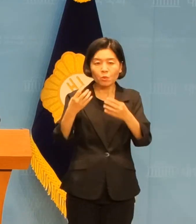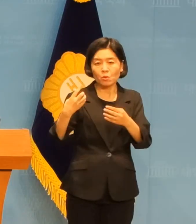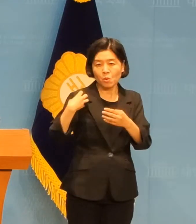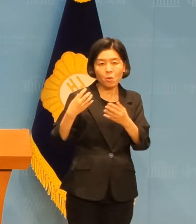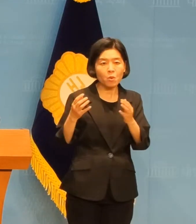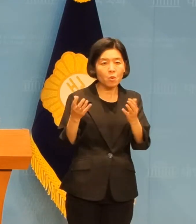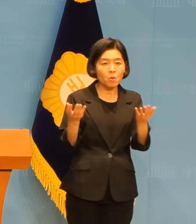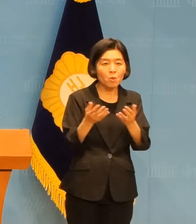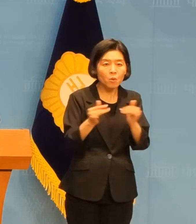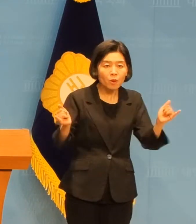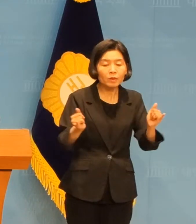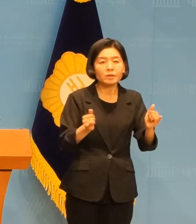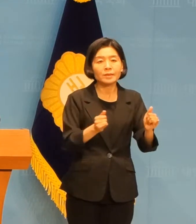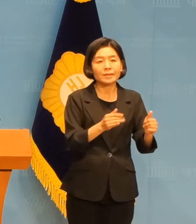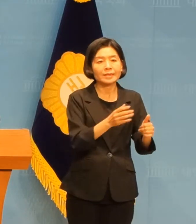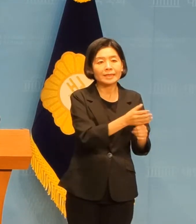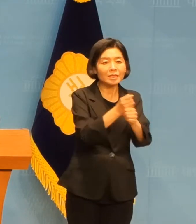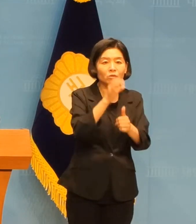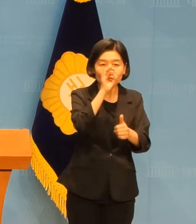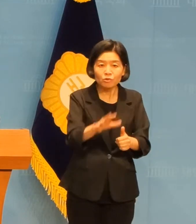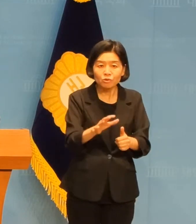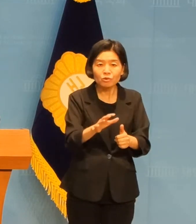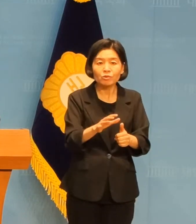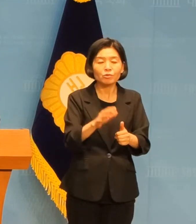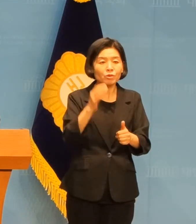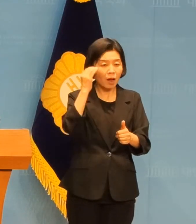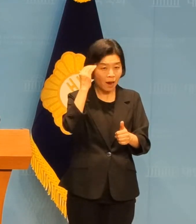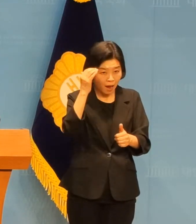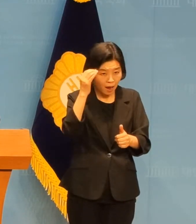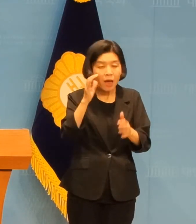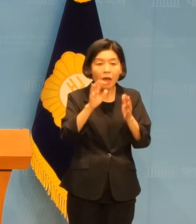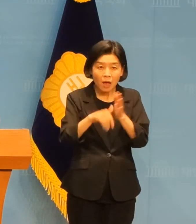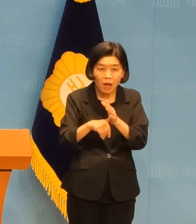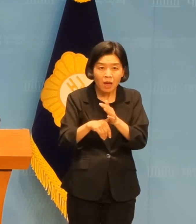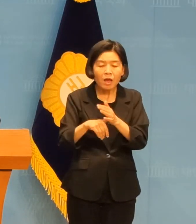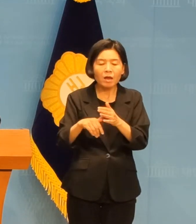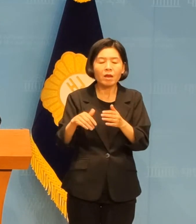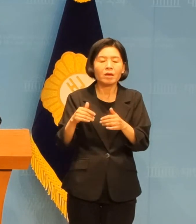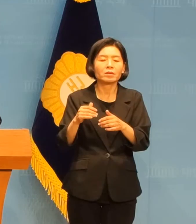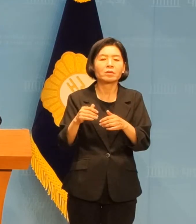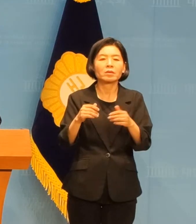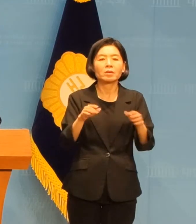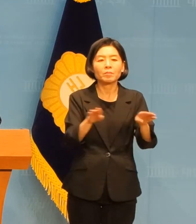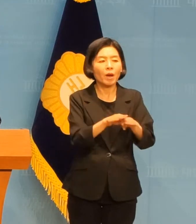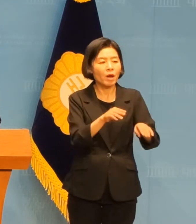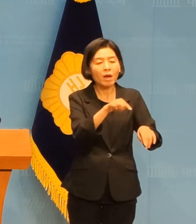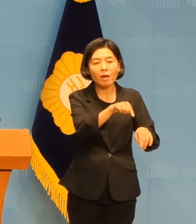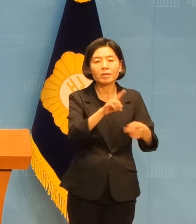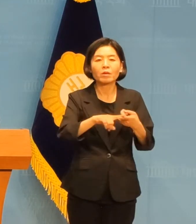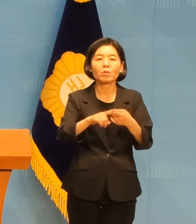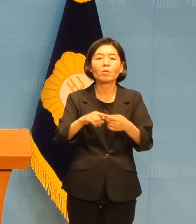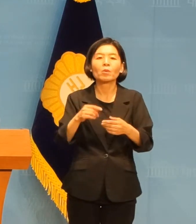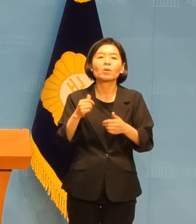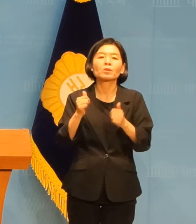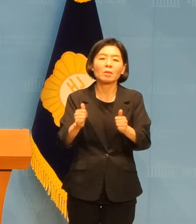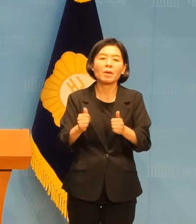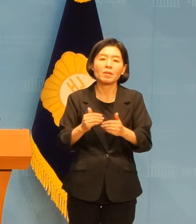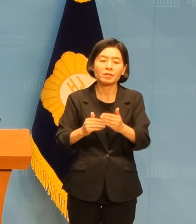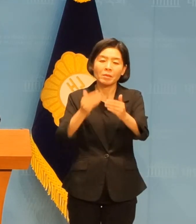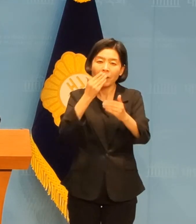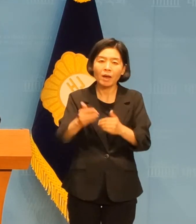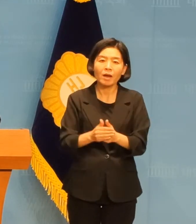인치가 불가능하거나 현저히 곤란하다고 인정되는 경우여야만 합니다. 재판부에서 오늘 고지한